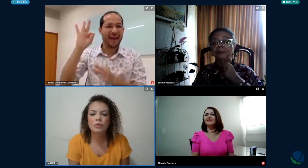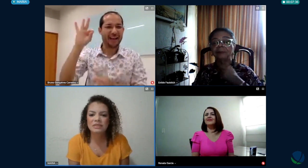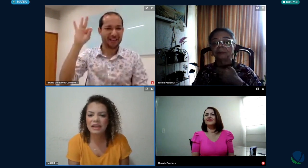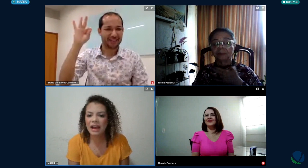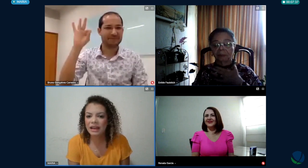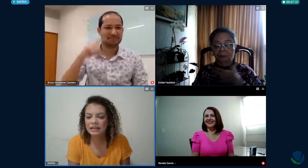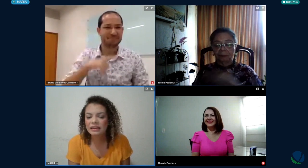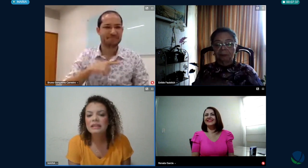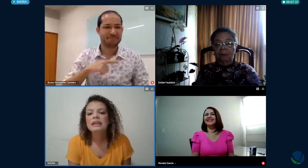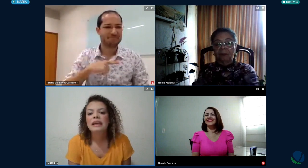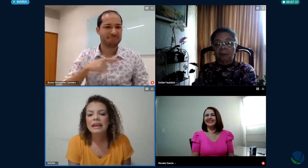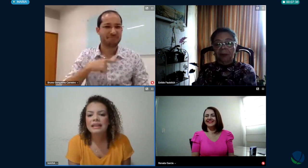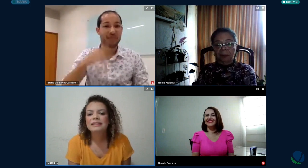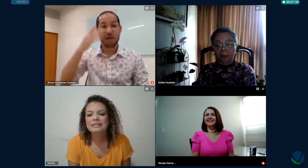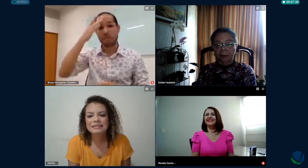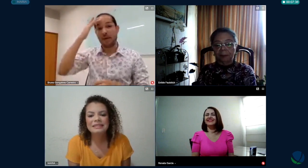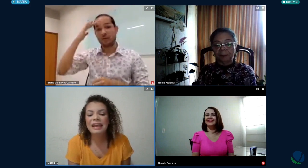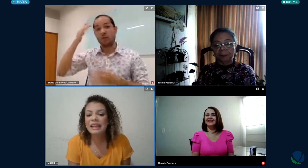ser demonstrada.